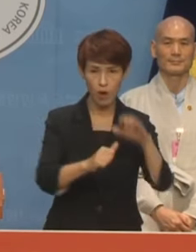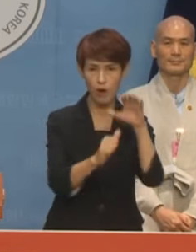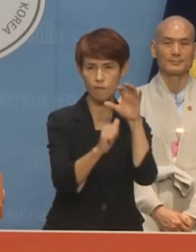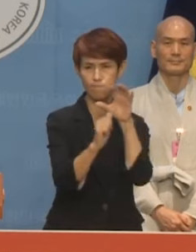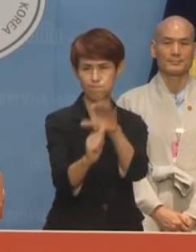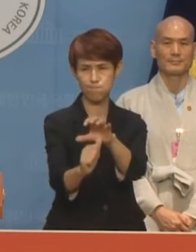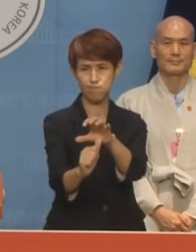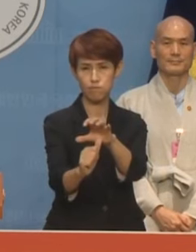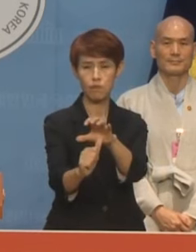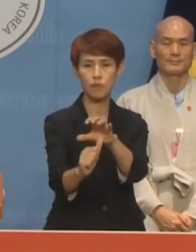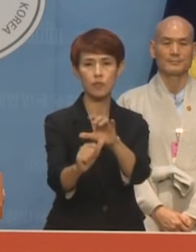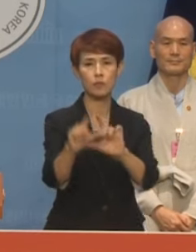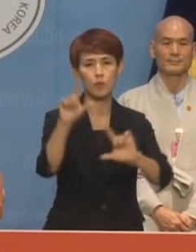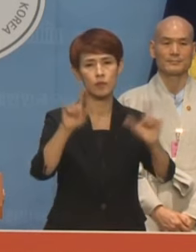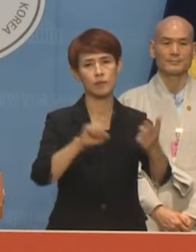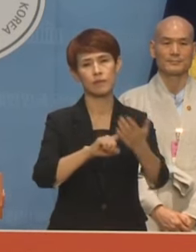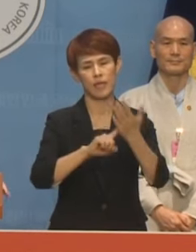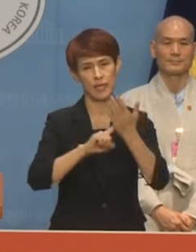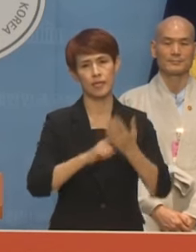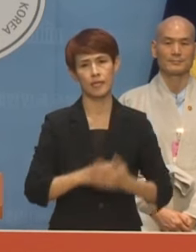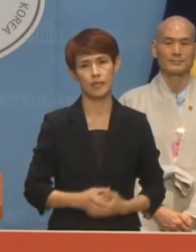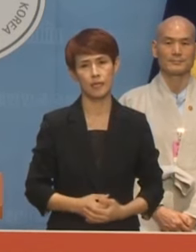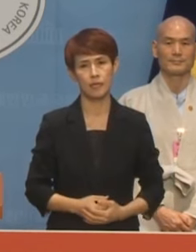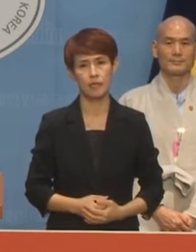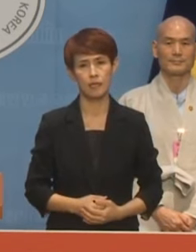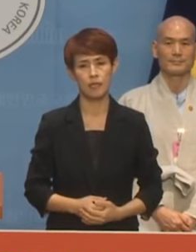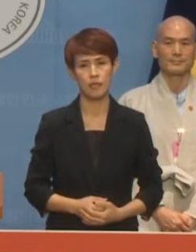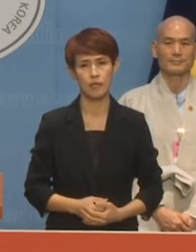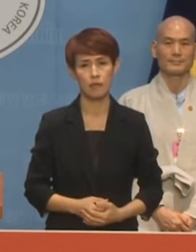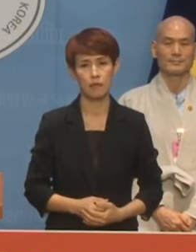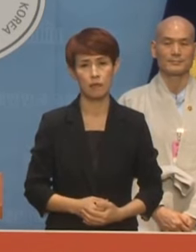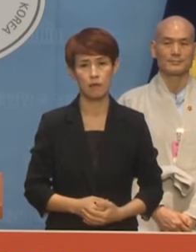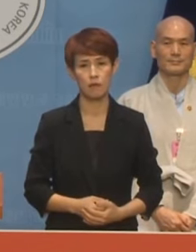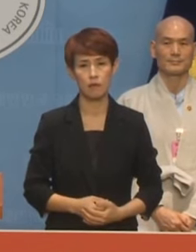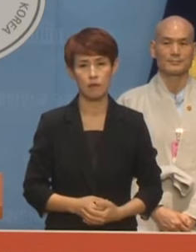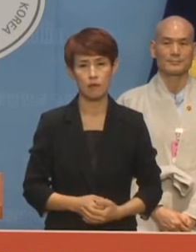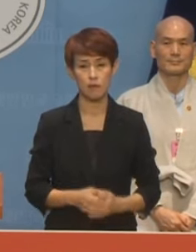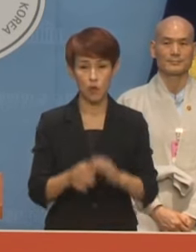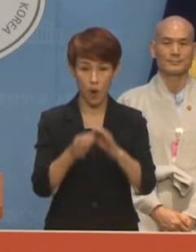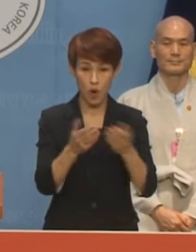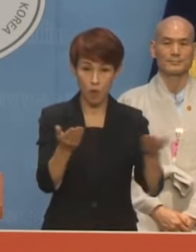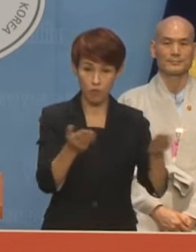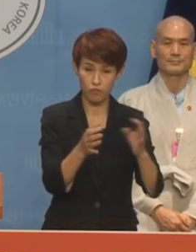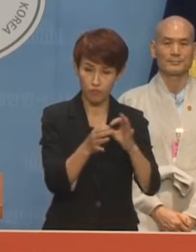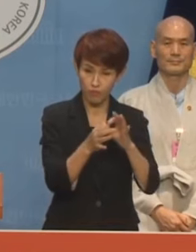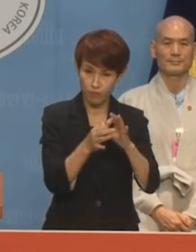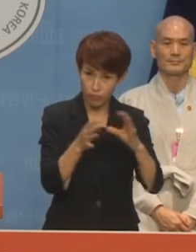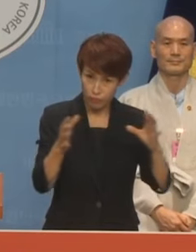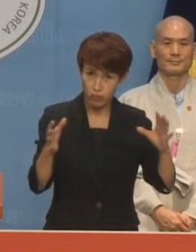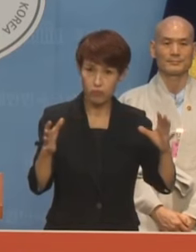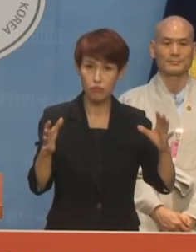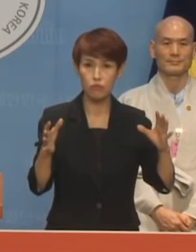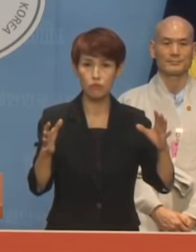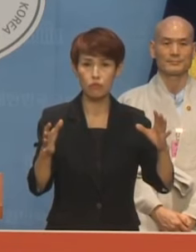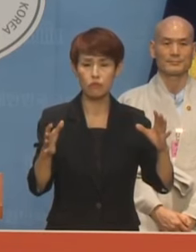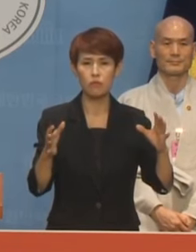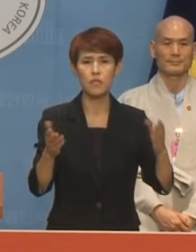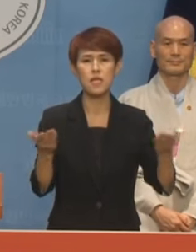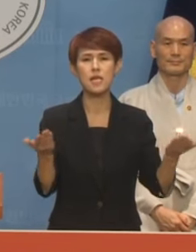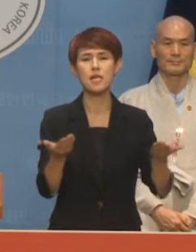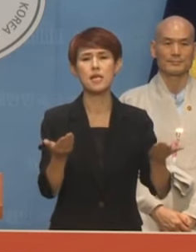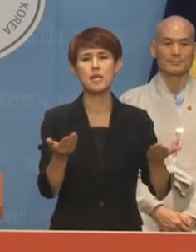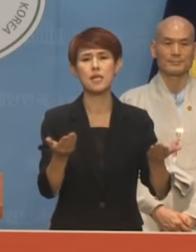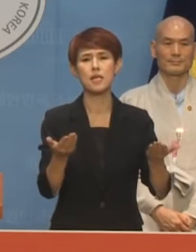했던 정황들도 드러나고 있습니다. 심지어는 관련된 업무와 전혀 상관없는 그런